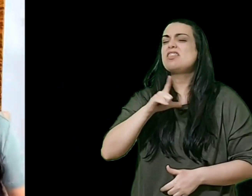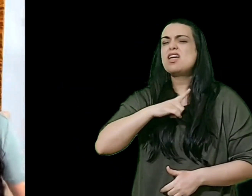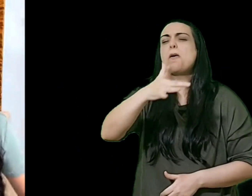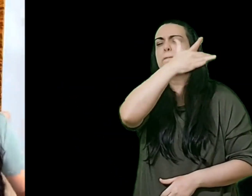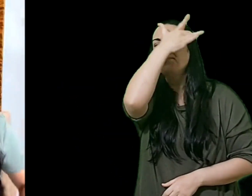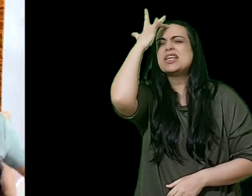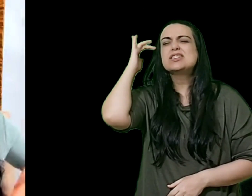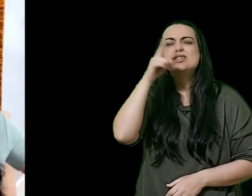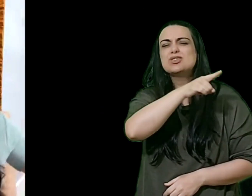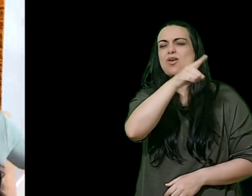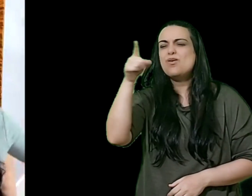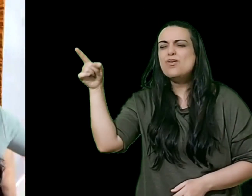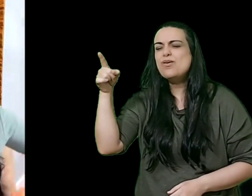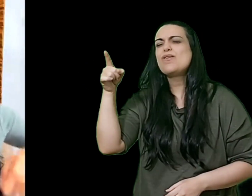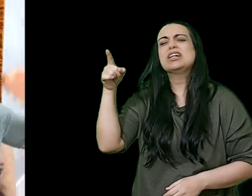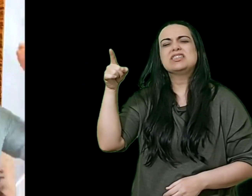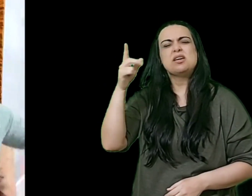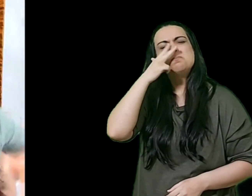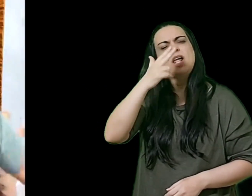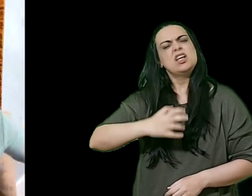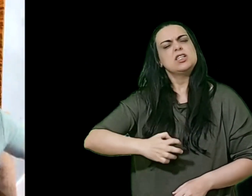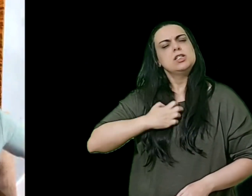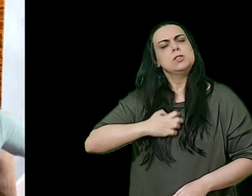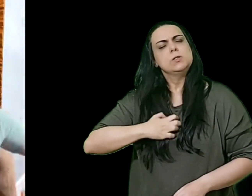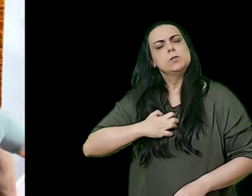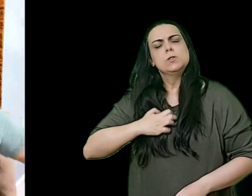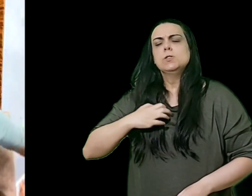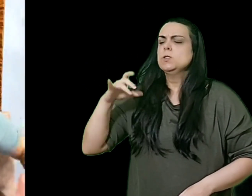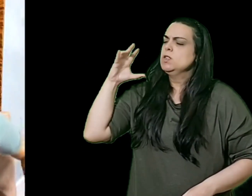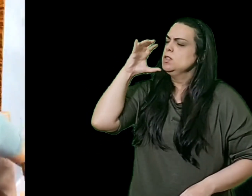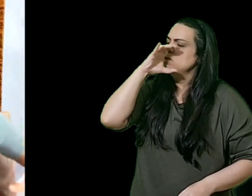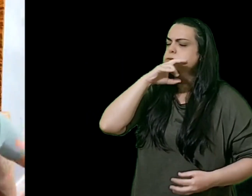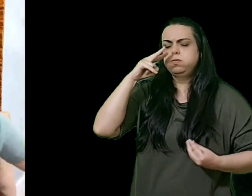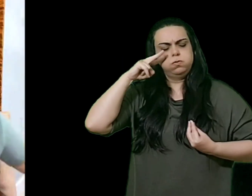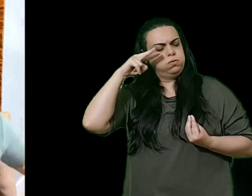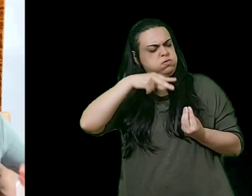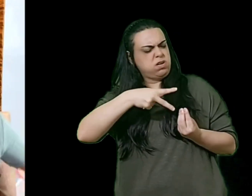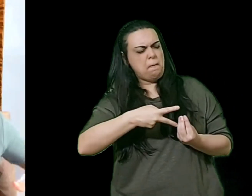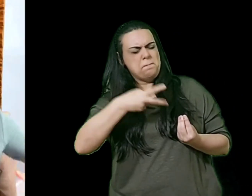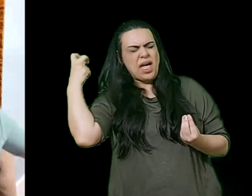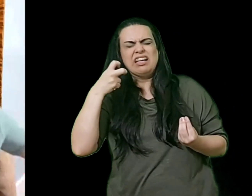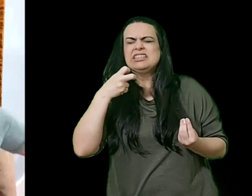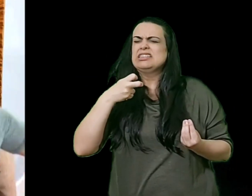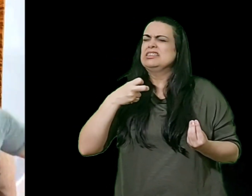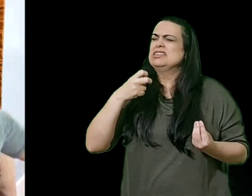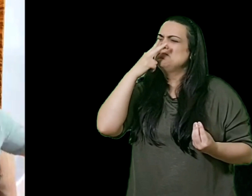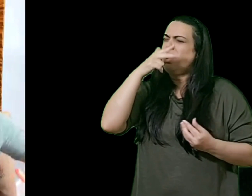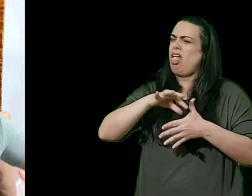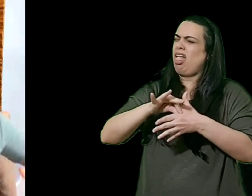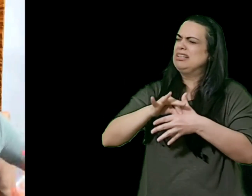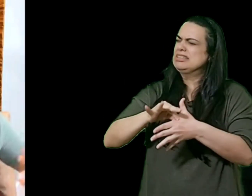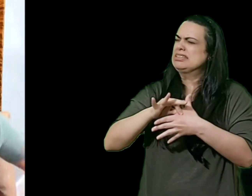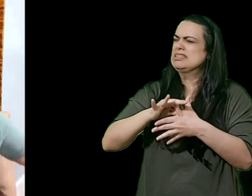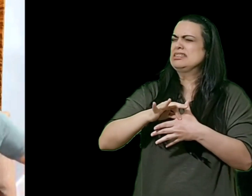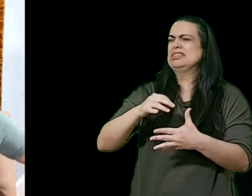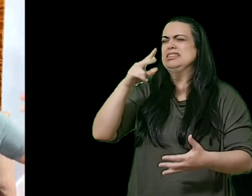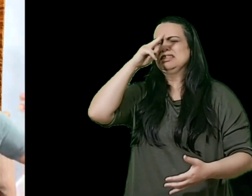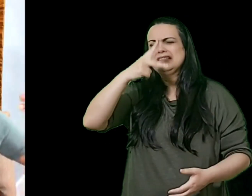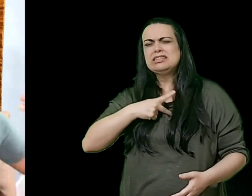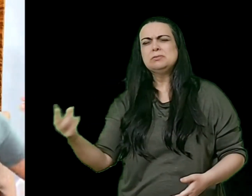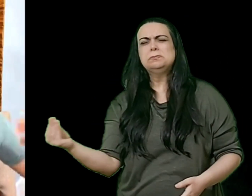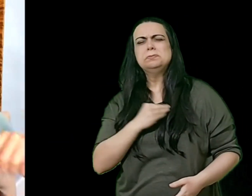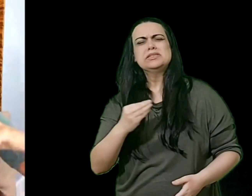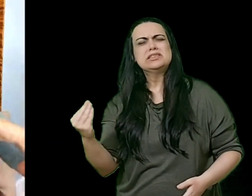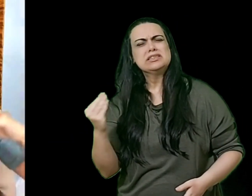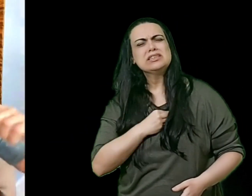com pessoas que estão aqui indignadas consigo mesmo no que tange a sua carnalidade, a